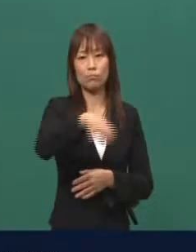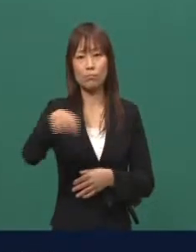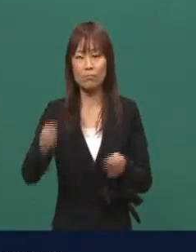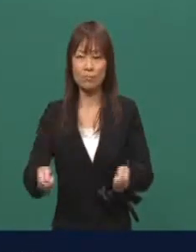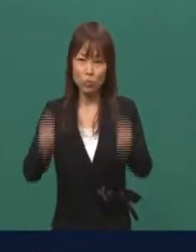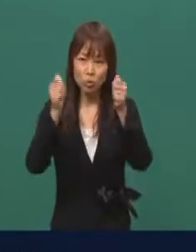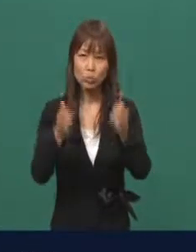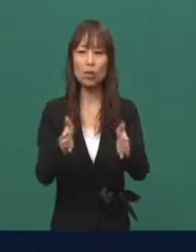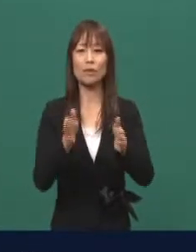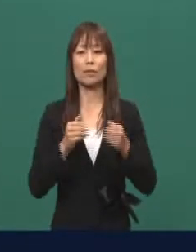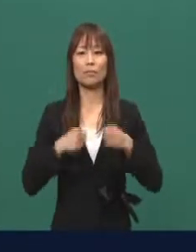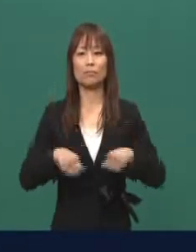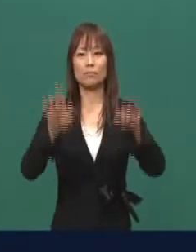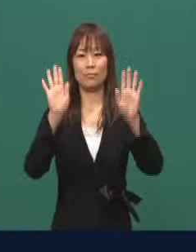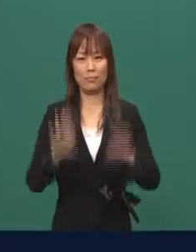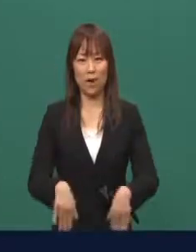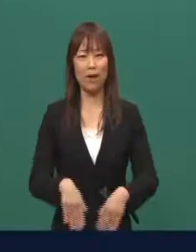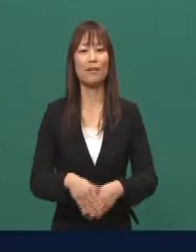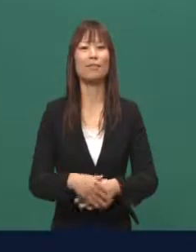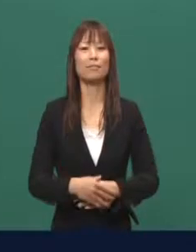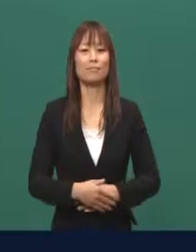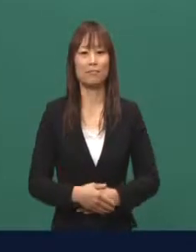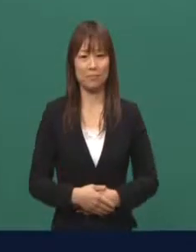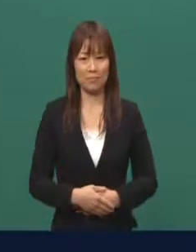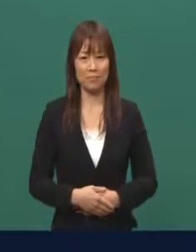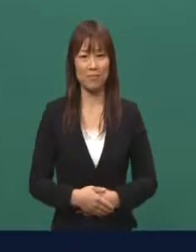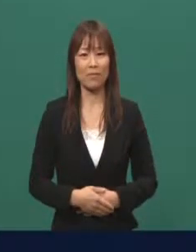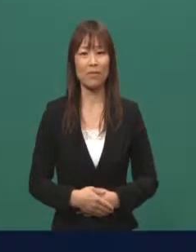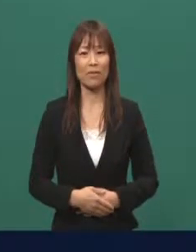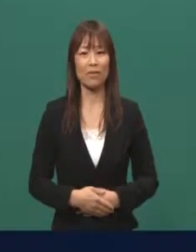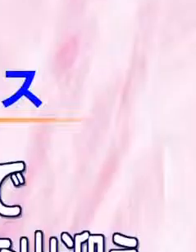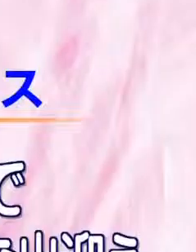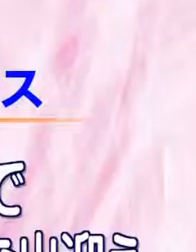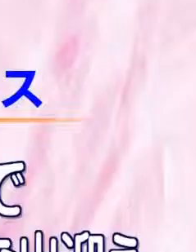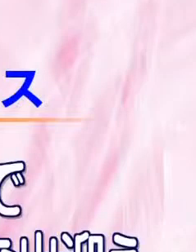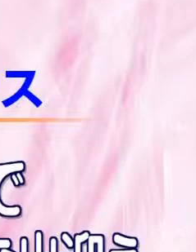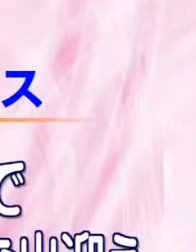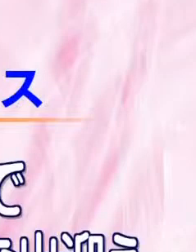て55校で卒業式が行われました。